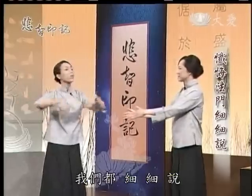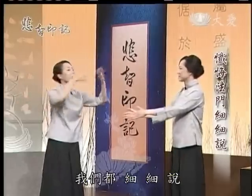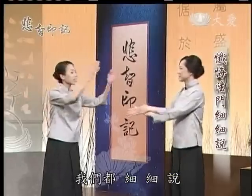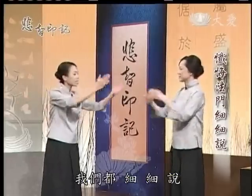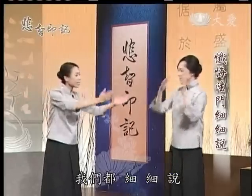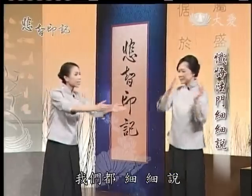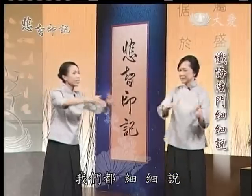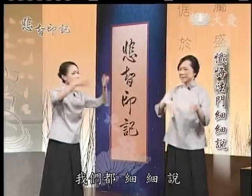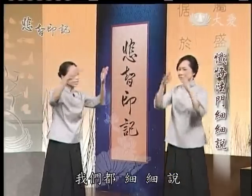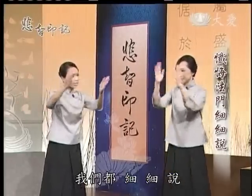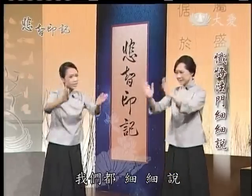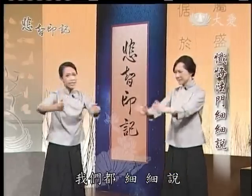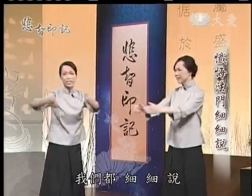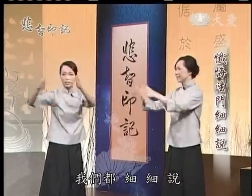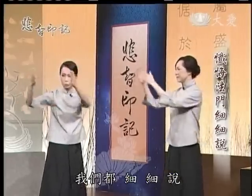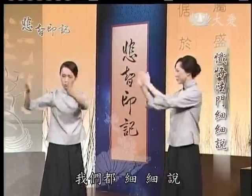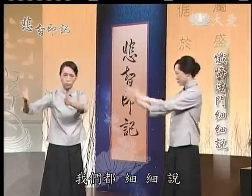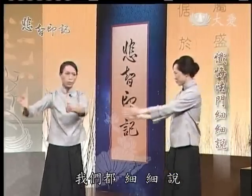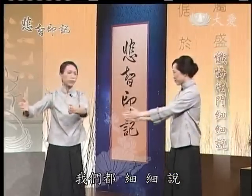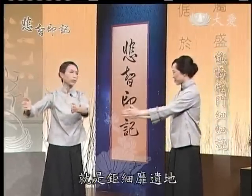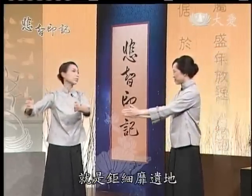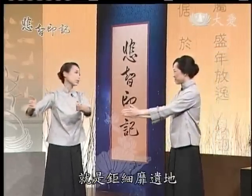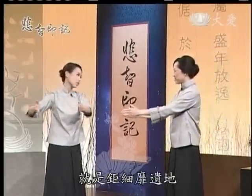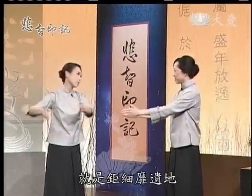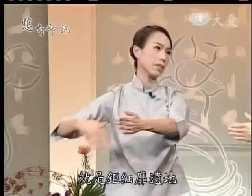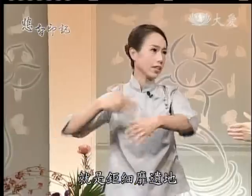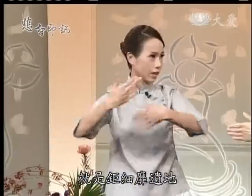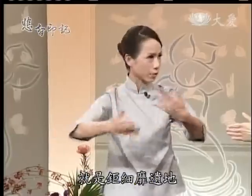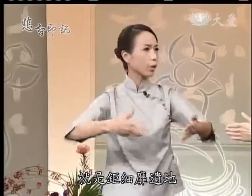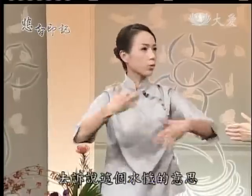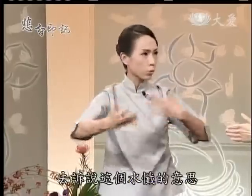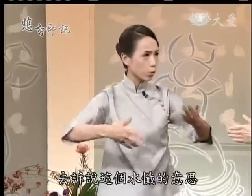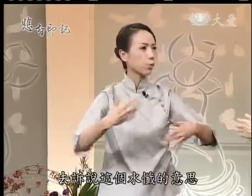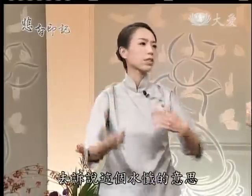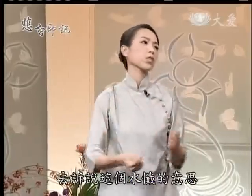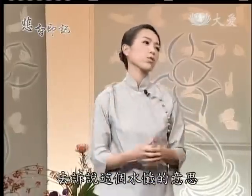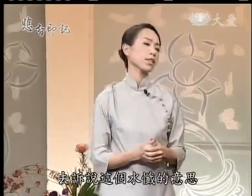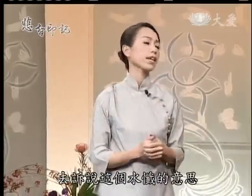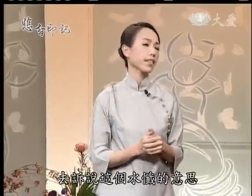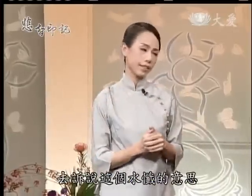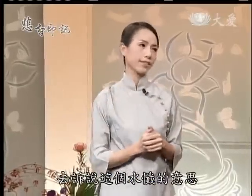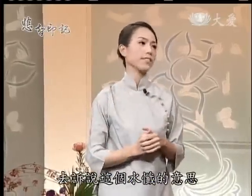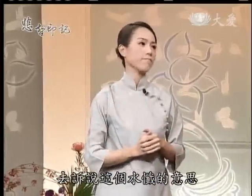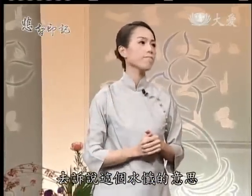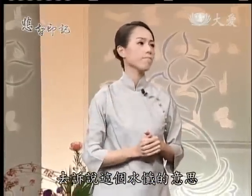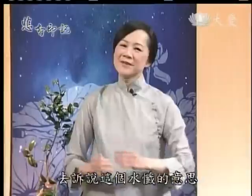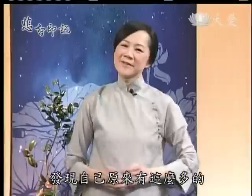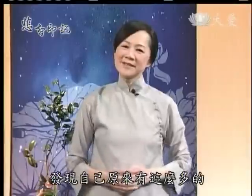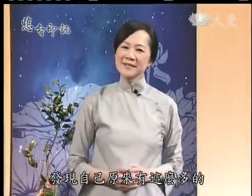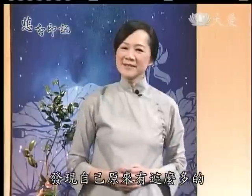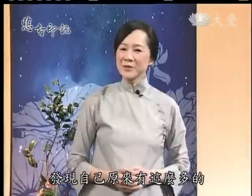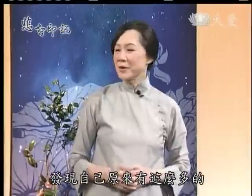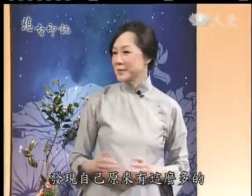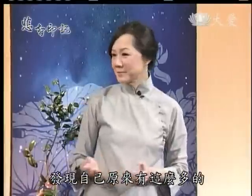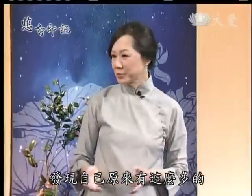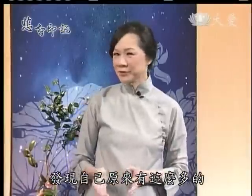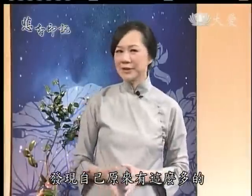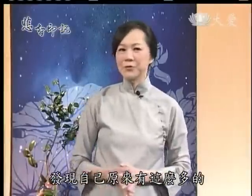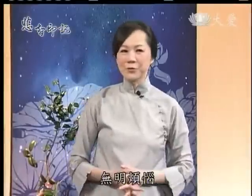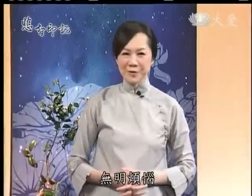都细细说，就是具细明义的去述说这个水忏的意思。 发现自己原有这么多的无